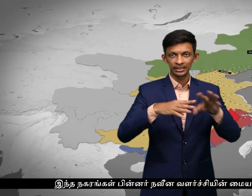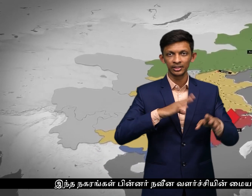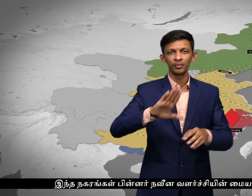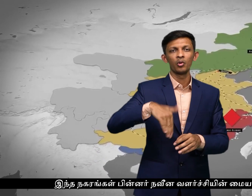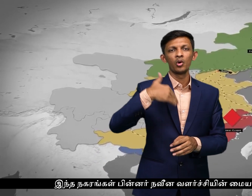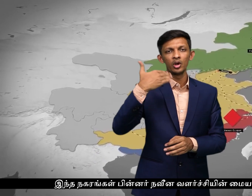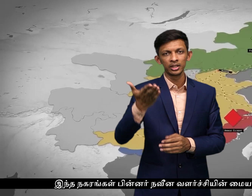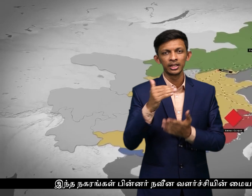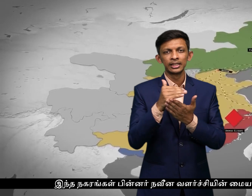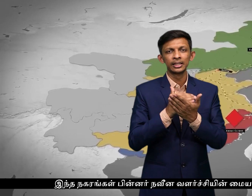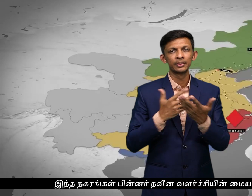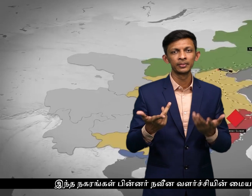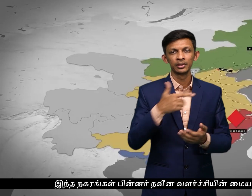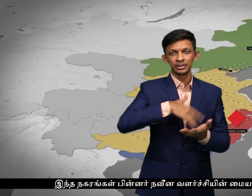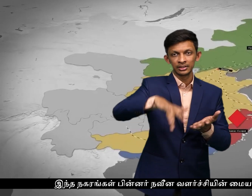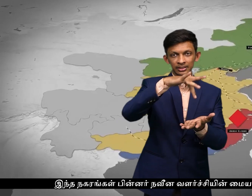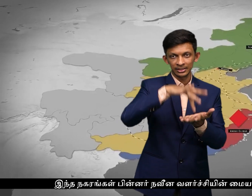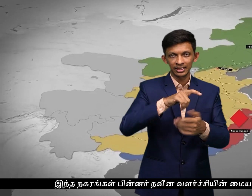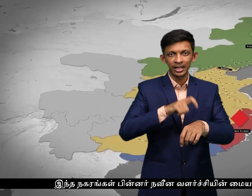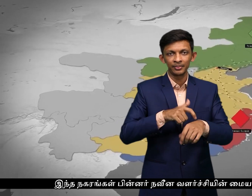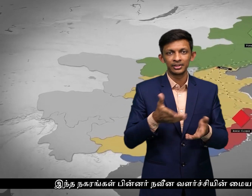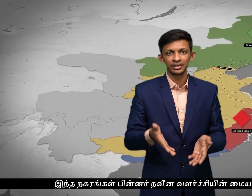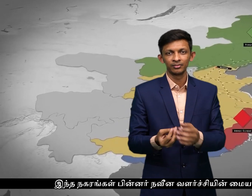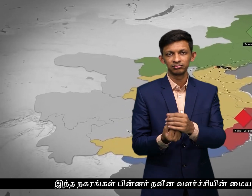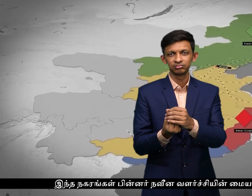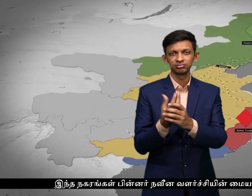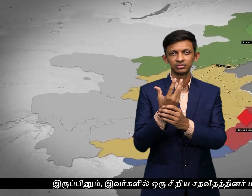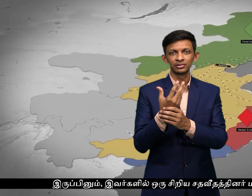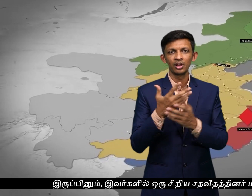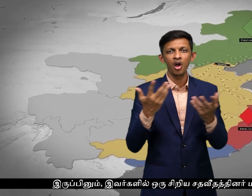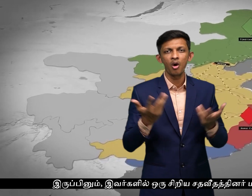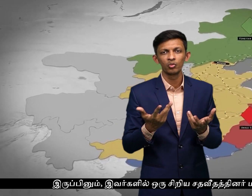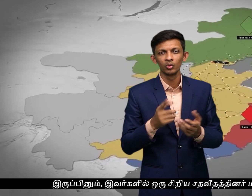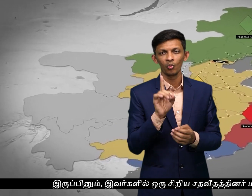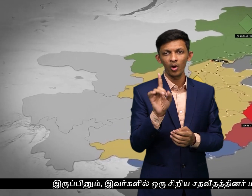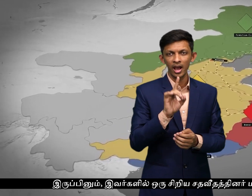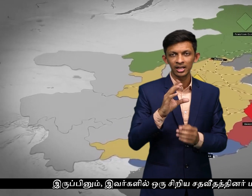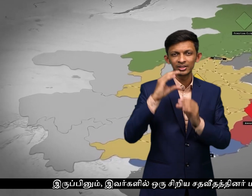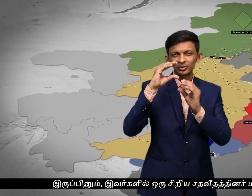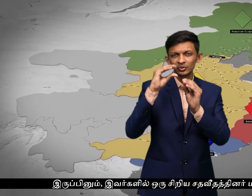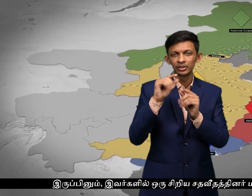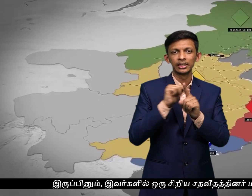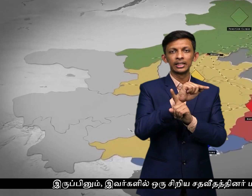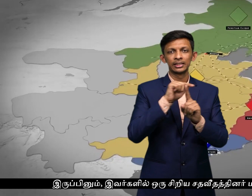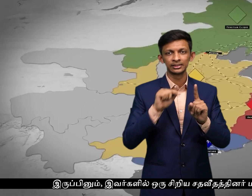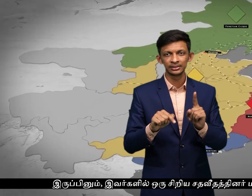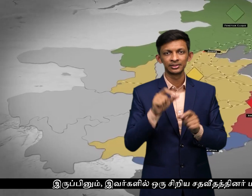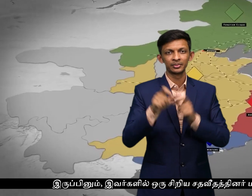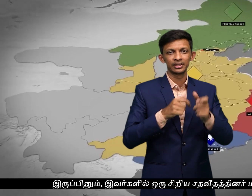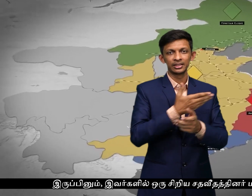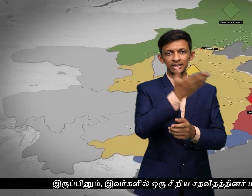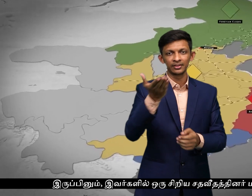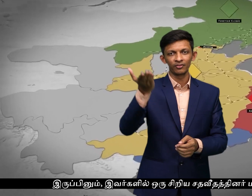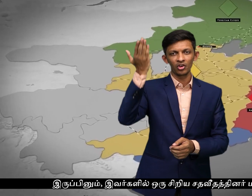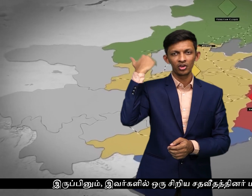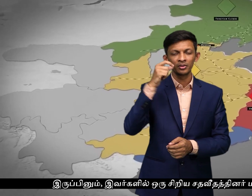இந்த நகரங்கள் பின்னர் நவீன வளர்ச்சியின் மையமாக மாறியது. இருப்பினும் இவர்களில் ஒரு சிறிய